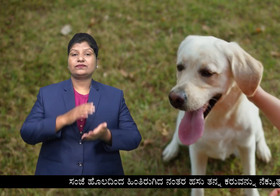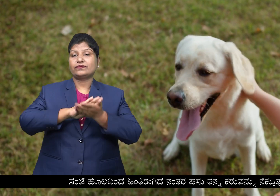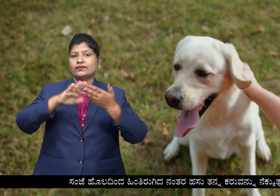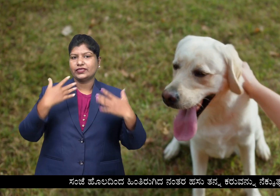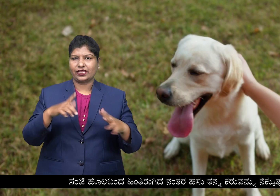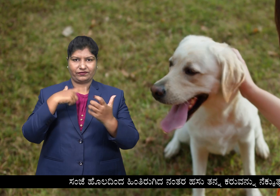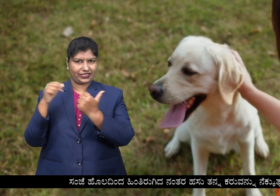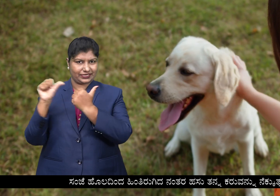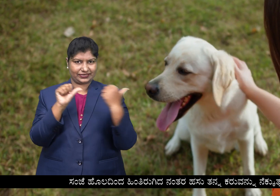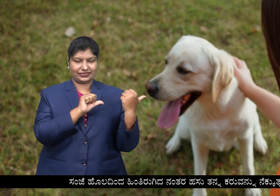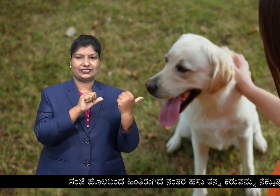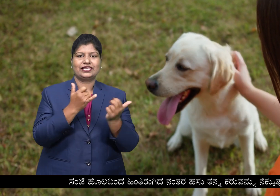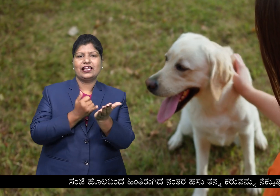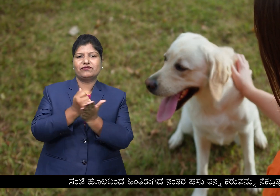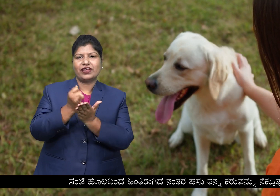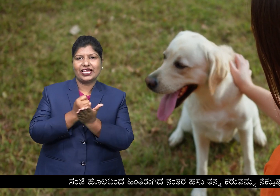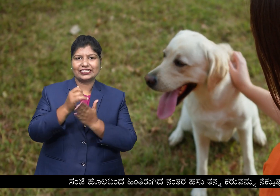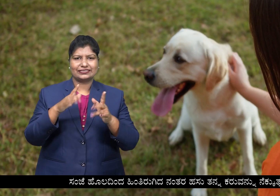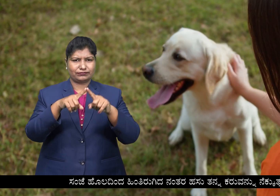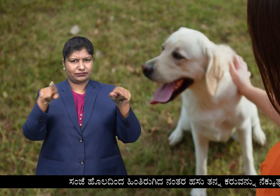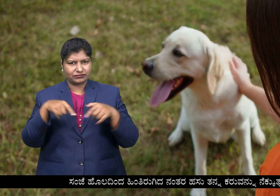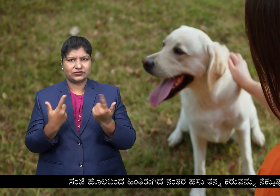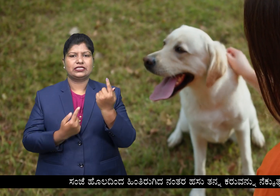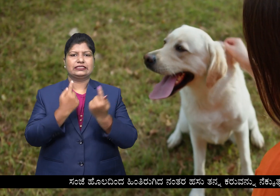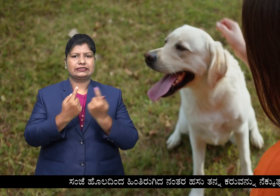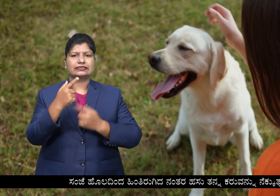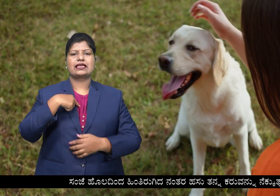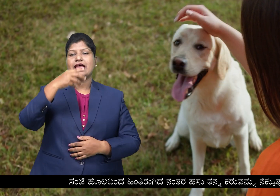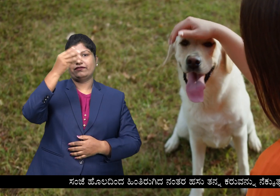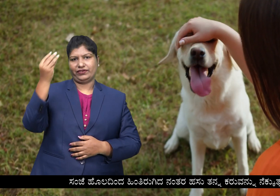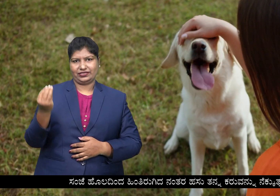ಸಂಜೆ ಹೊಲದಿಂದ ಹಿಂತಿರುಗಿದ ನಂತರ ಹಸು ತನ್ನ ಕರುವನ್ನ ನೆಕ್ಕುತ್ತದೆ.